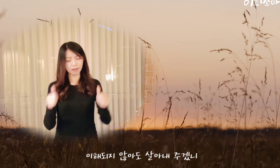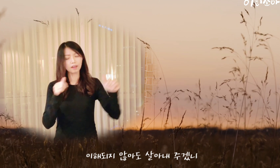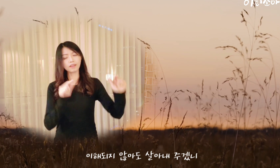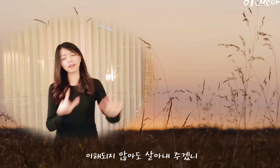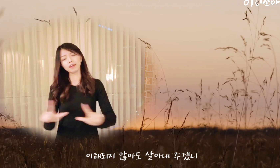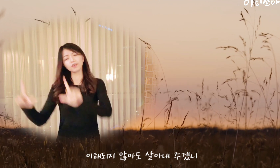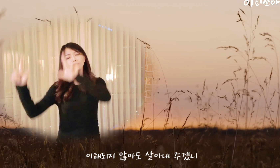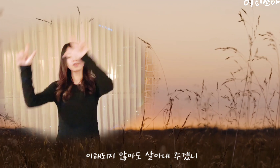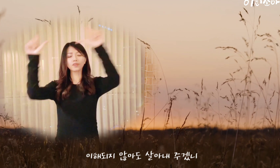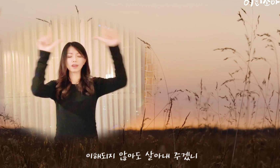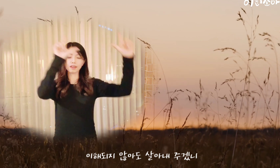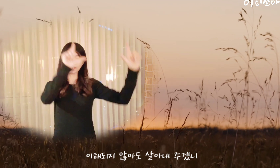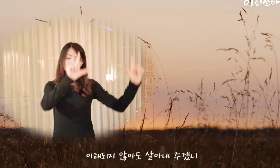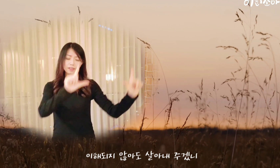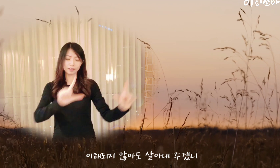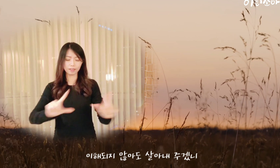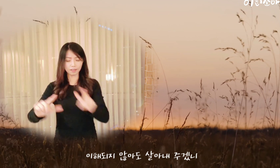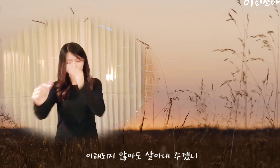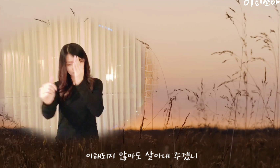사랑해